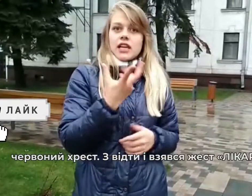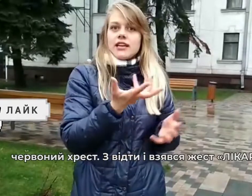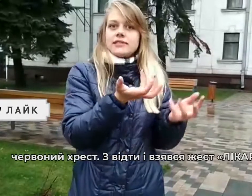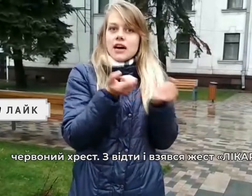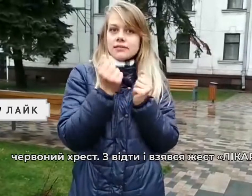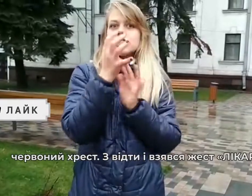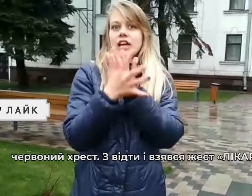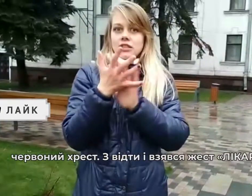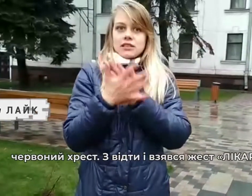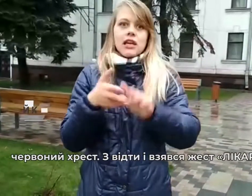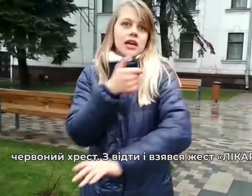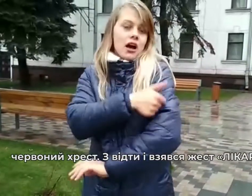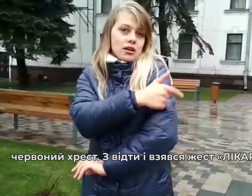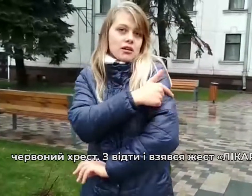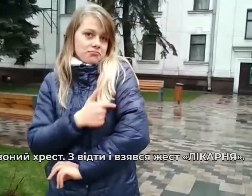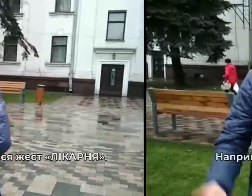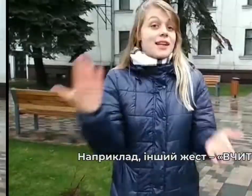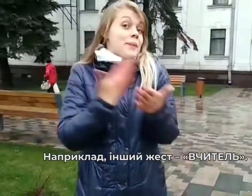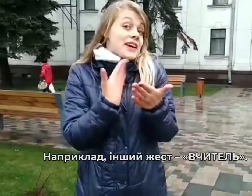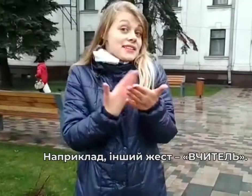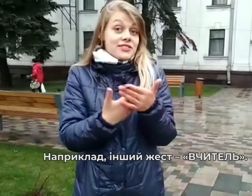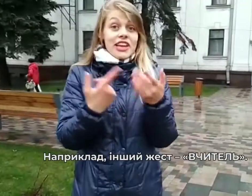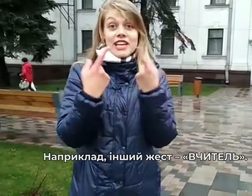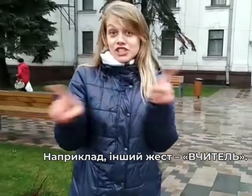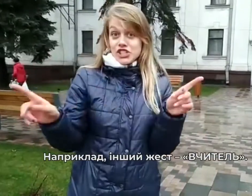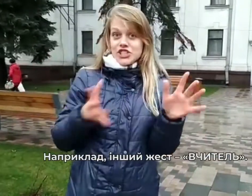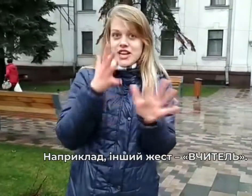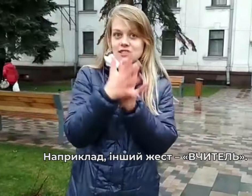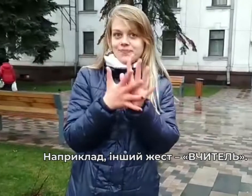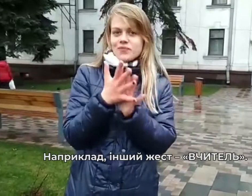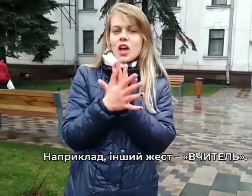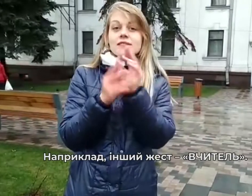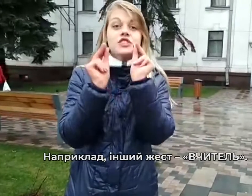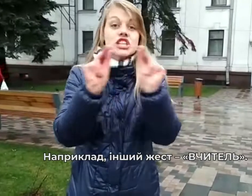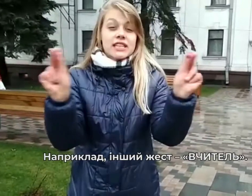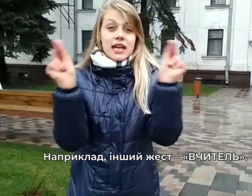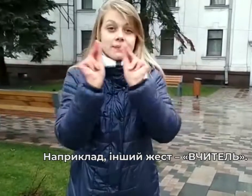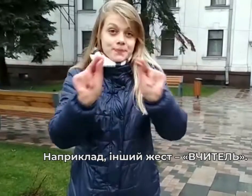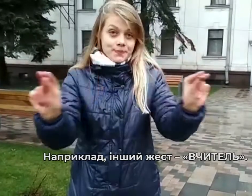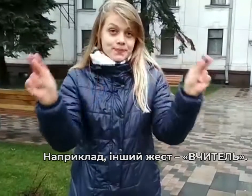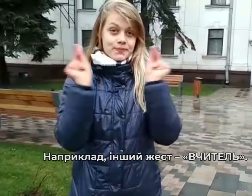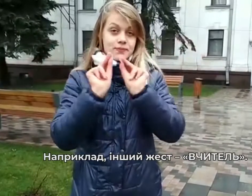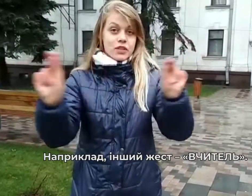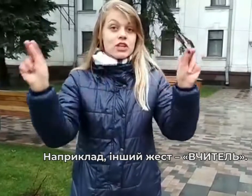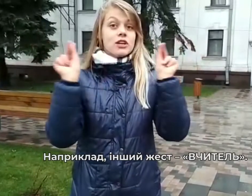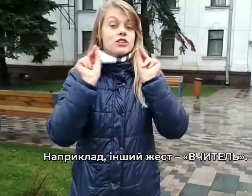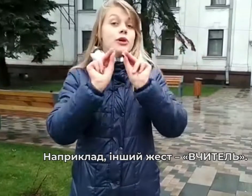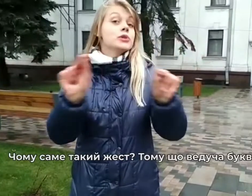і взявся жест лікарня. Наприклад, інший жест. Вчитель. Чому